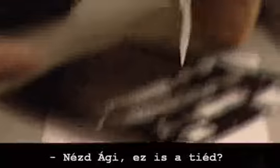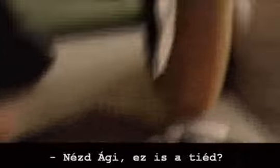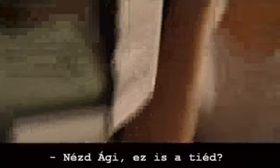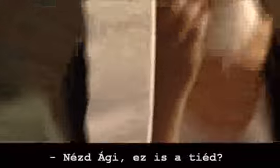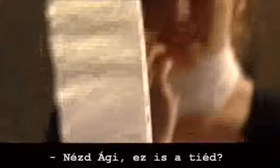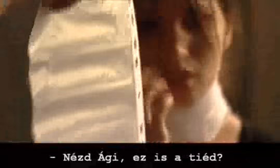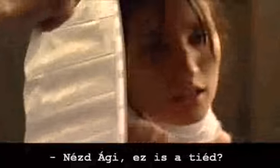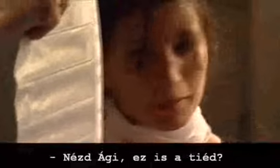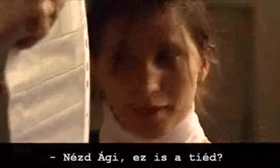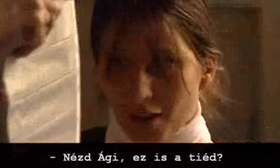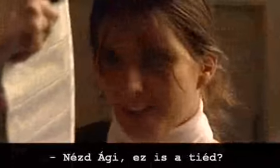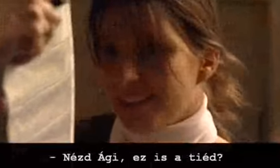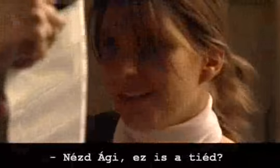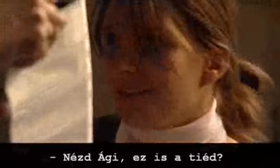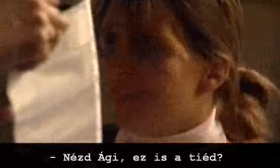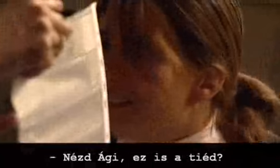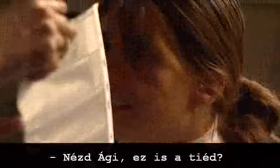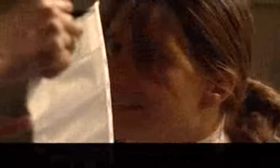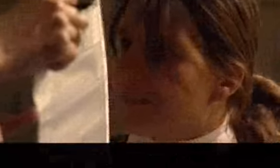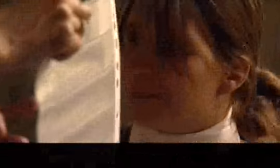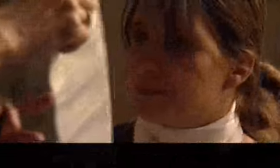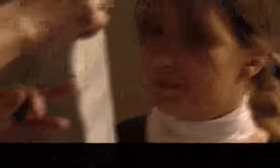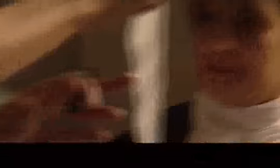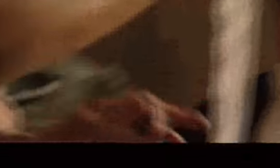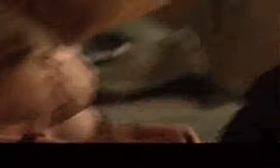Ági, ez is a tiéd?